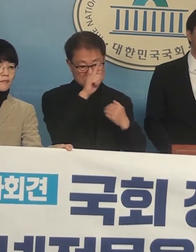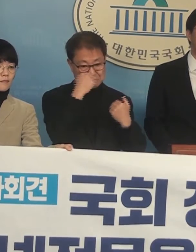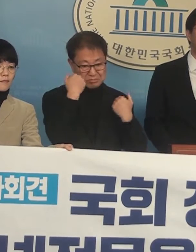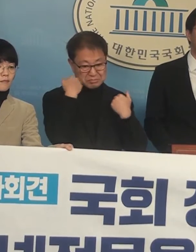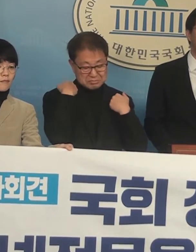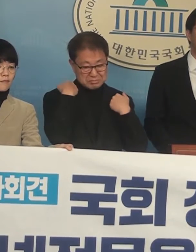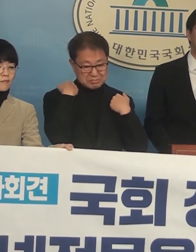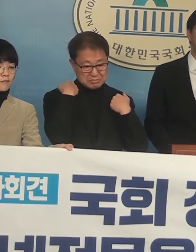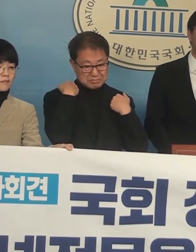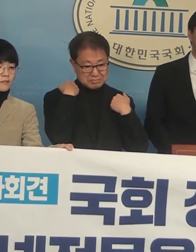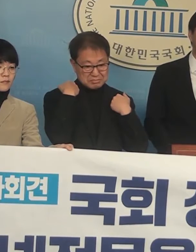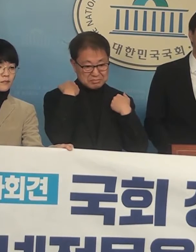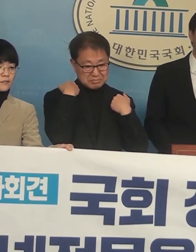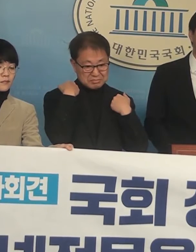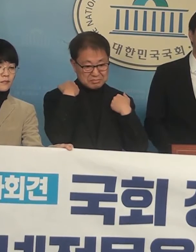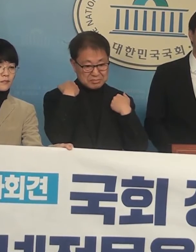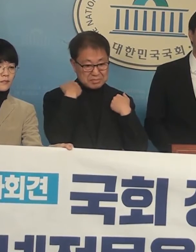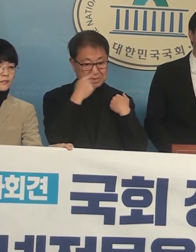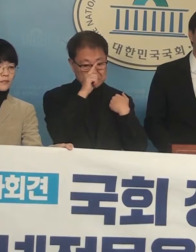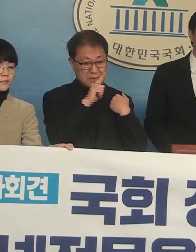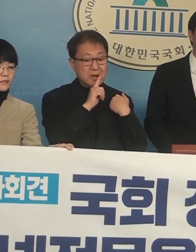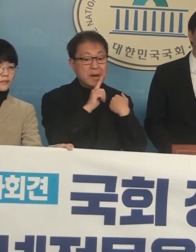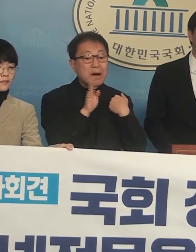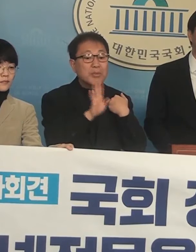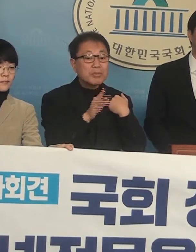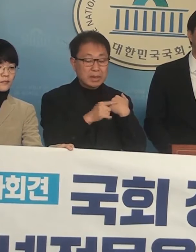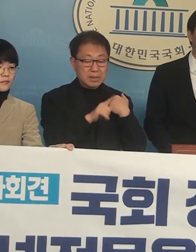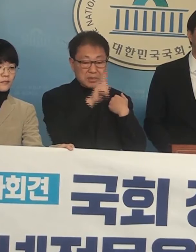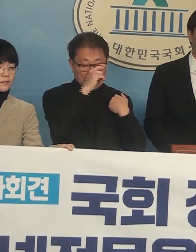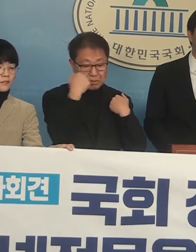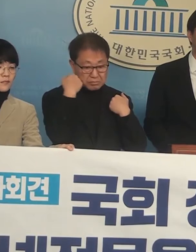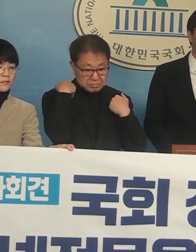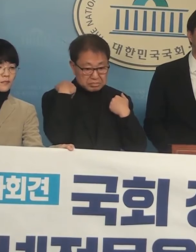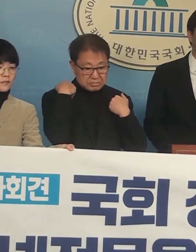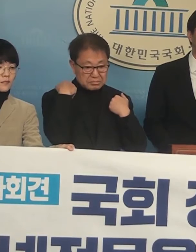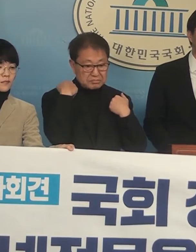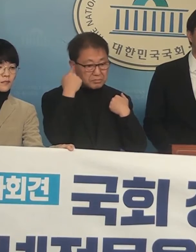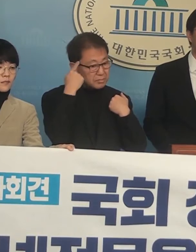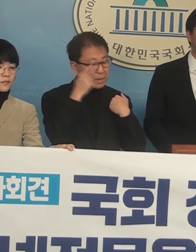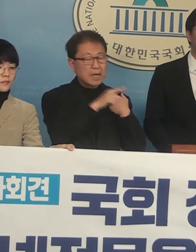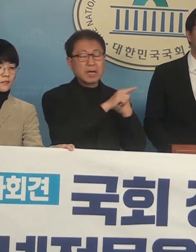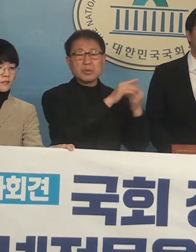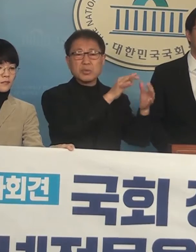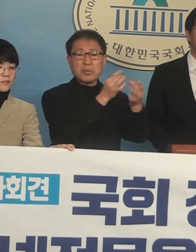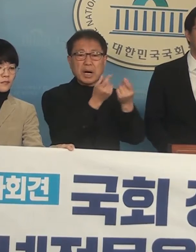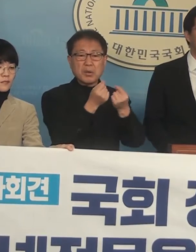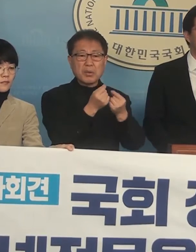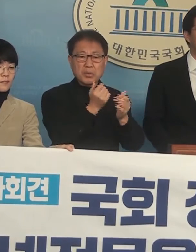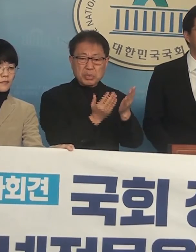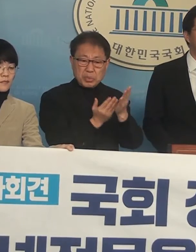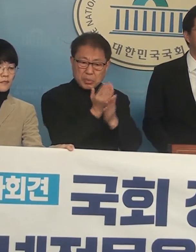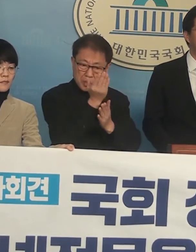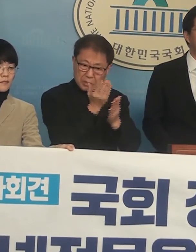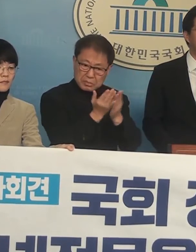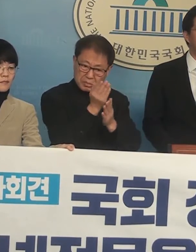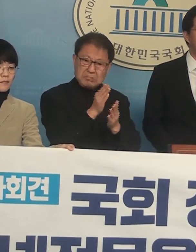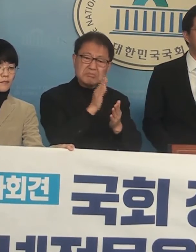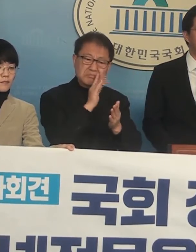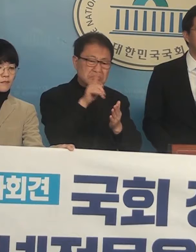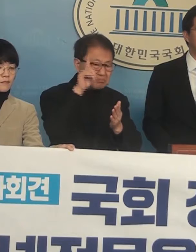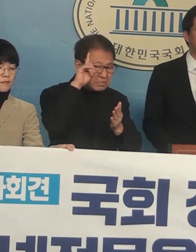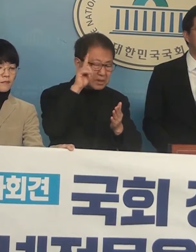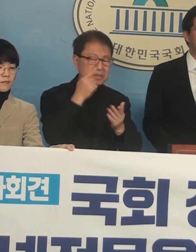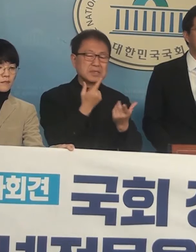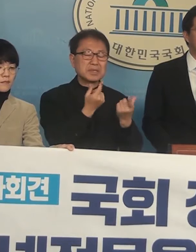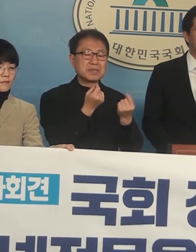이것을 정보안이라고 명시하고 있지는 않습니다만은 모두가 이것이 정보안이라고 생각하고 이것을 통과시키는 것이 당연한 것처럼 생각을